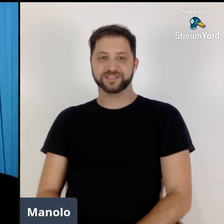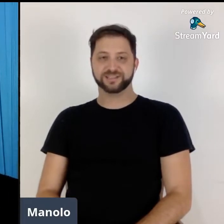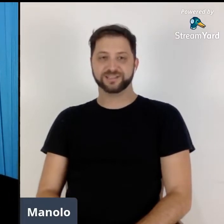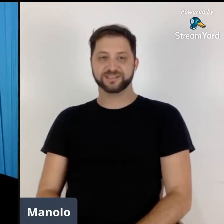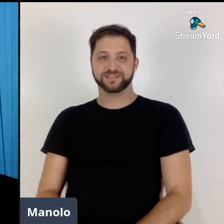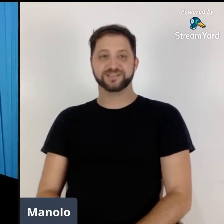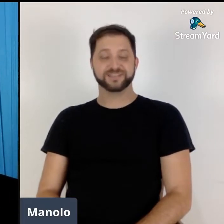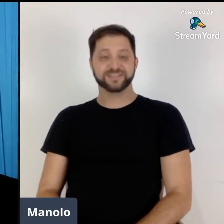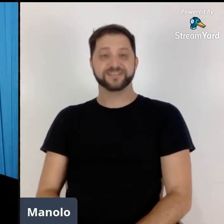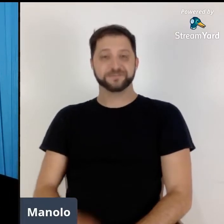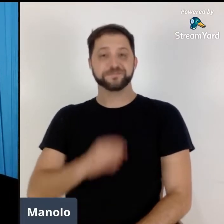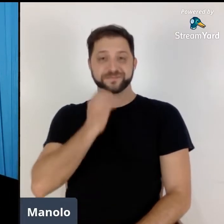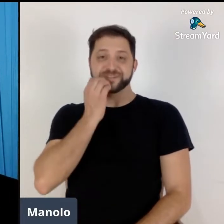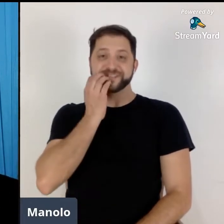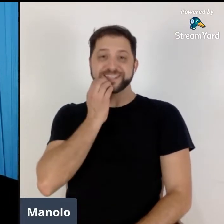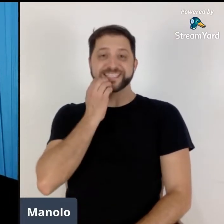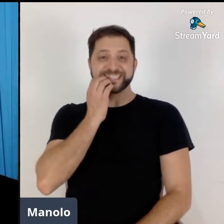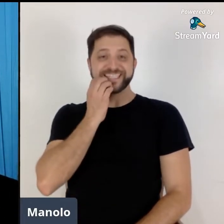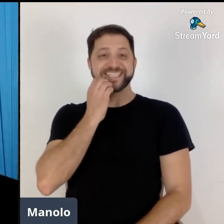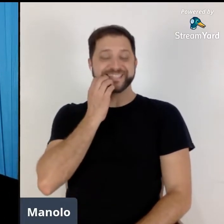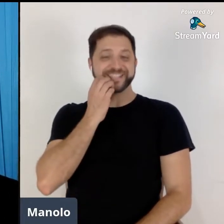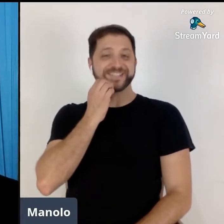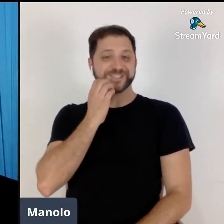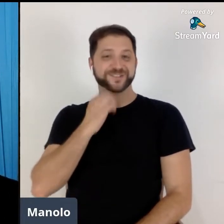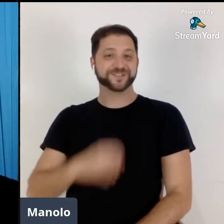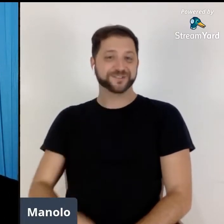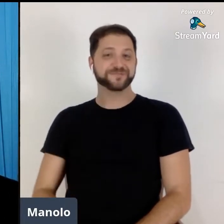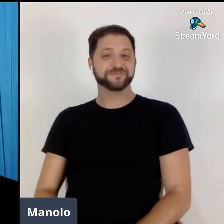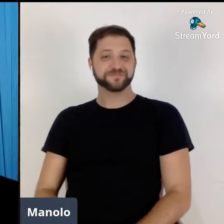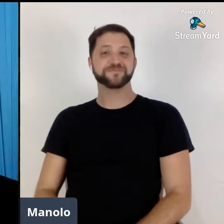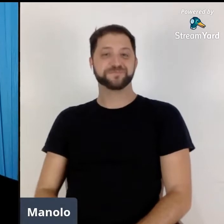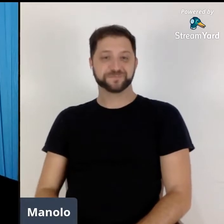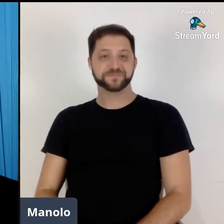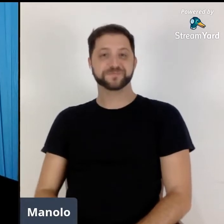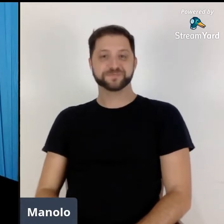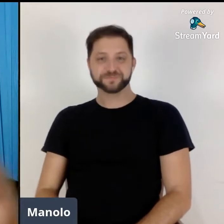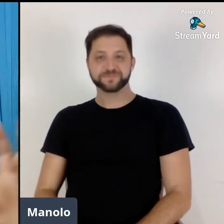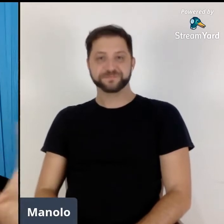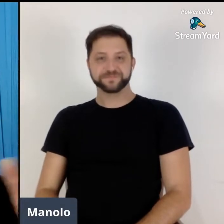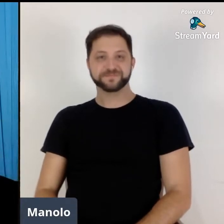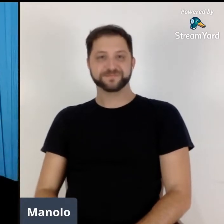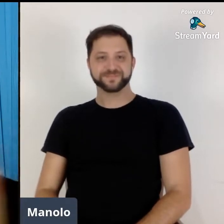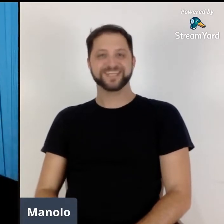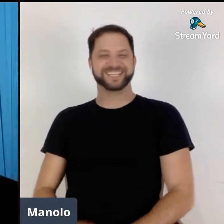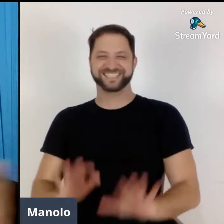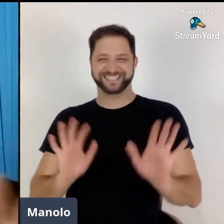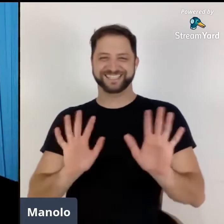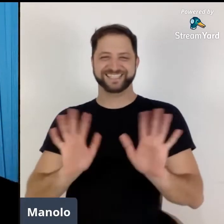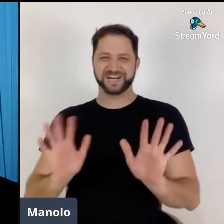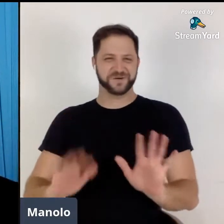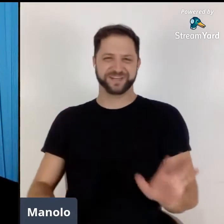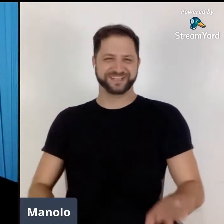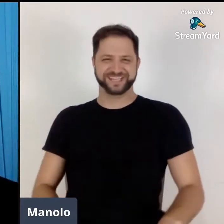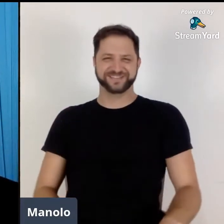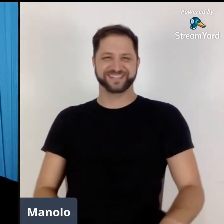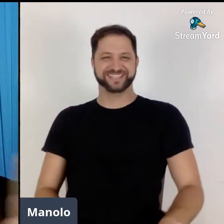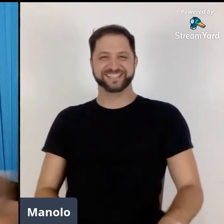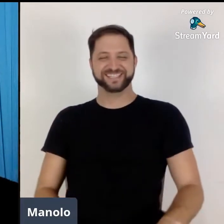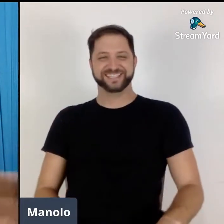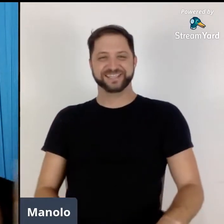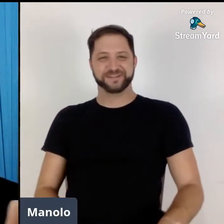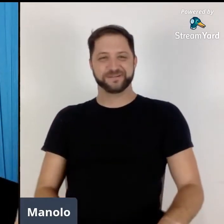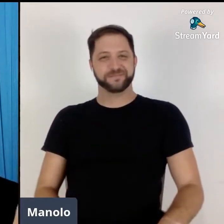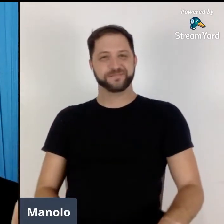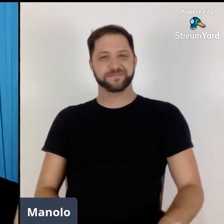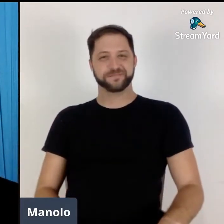não, eles têm razão, eles têm o direito deles de entender o que a gente está falando. Eu falei coitados aqui, foi, desculpa, gente, desculpa, Tranquilo, tá? tranquilo.